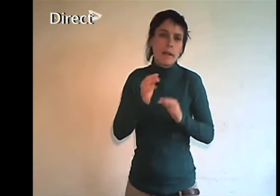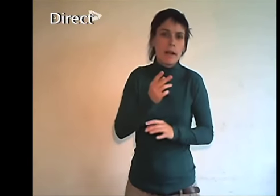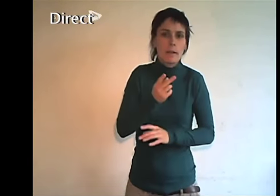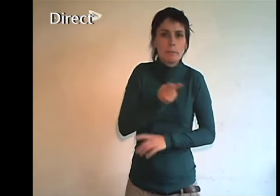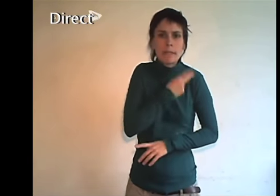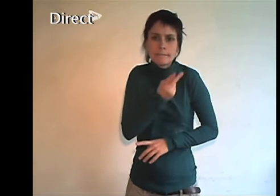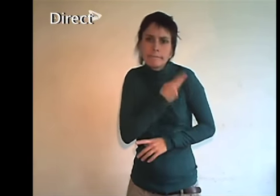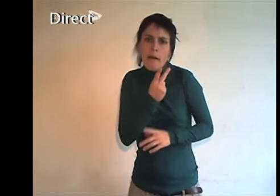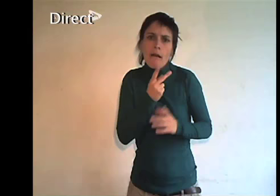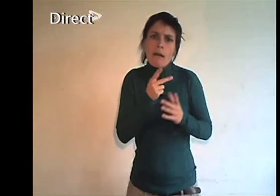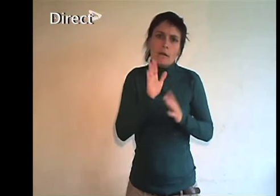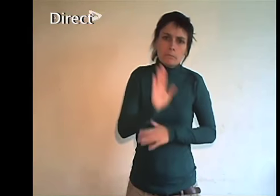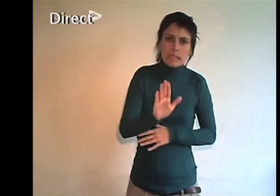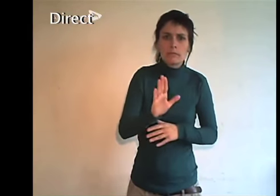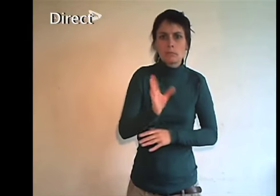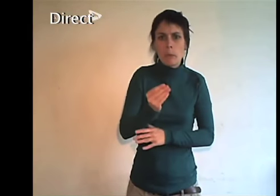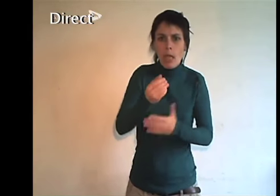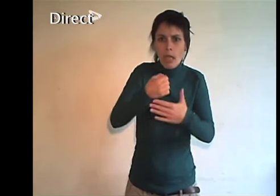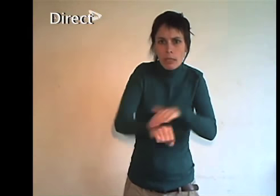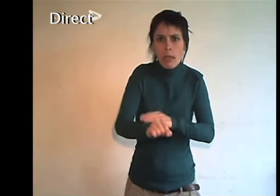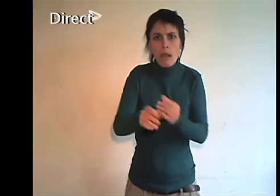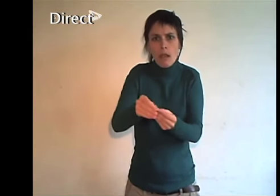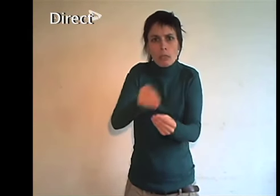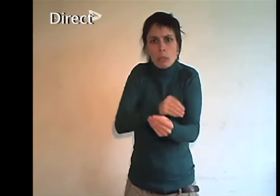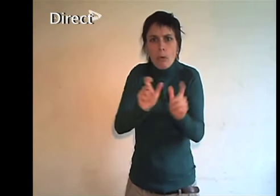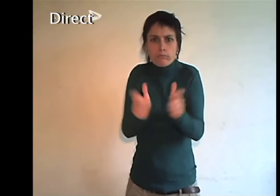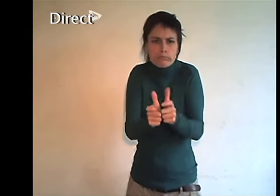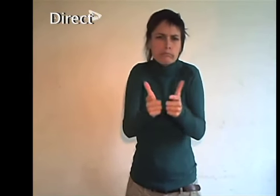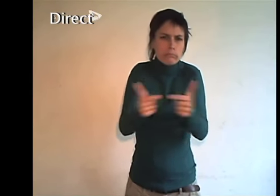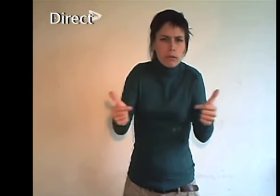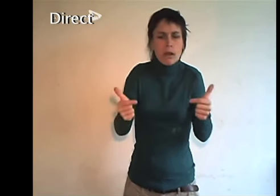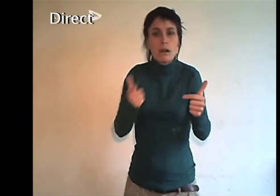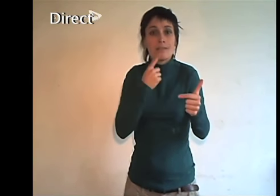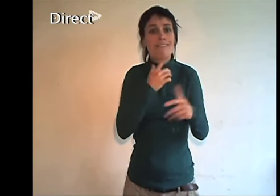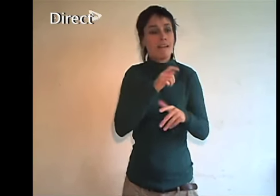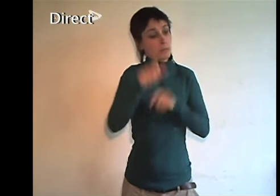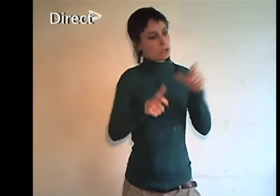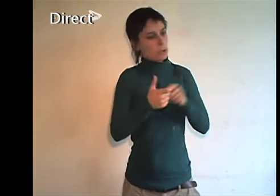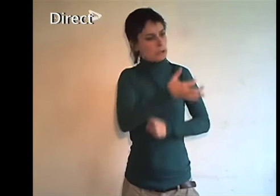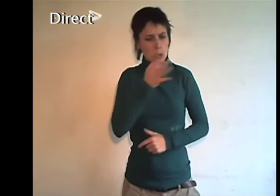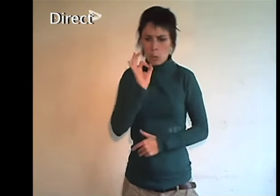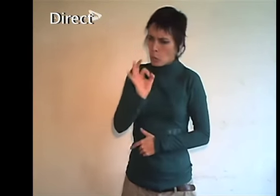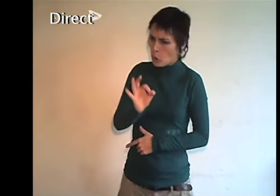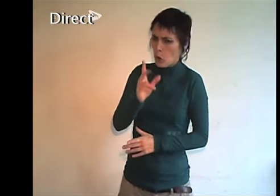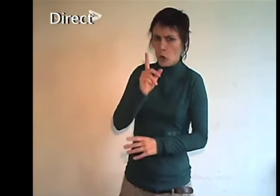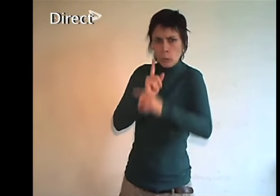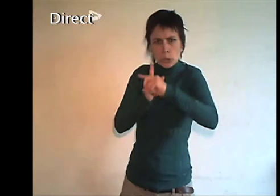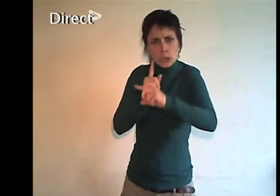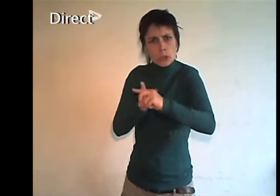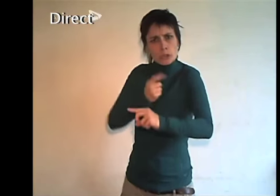tout autour les dispositifs médicaux de dépistage obligatoire, d'information. Alors évidemment, quand c'est dans la bouche de ceux qui le préconisent, tout est très